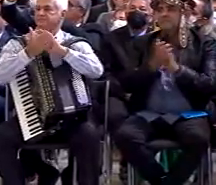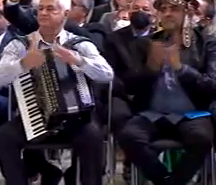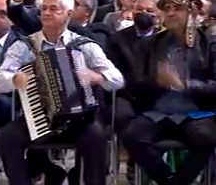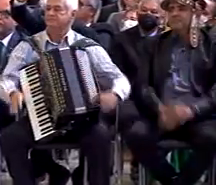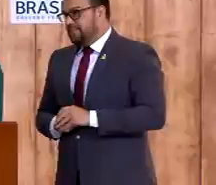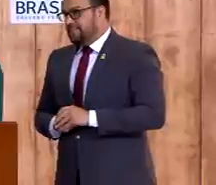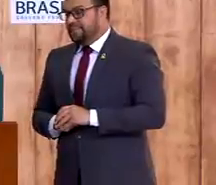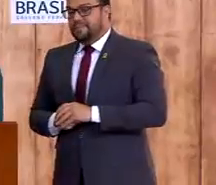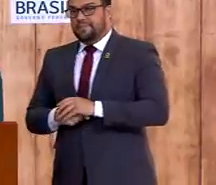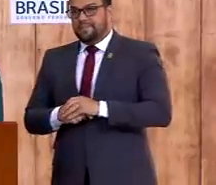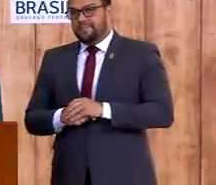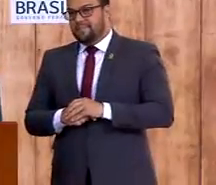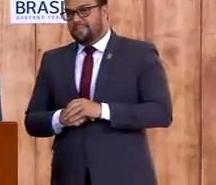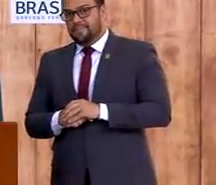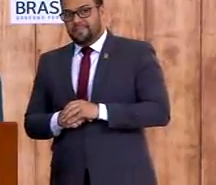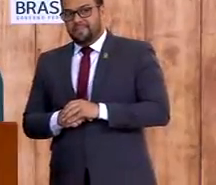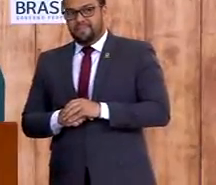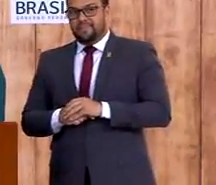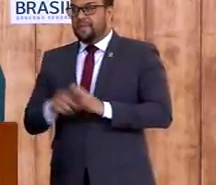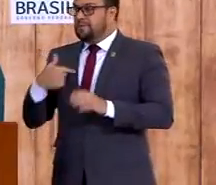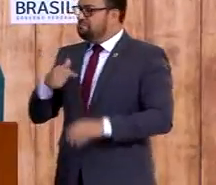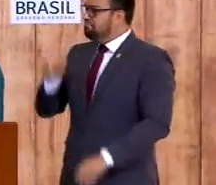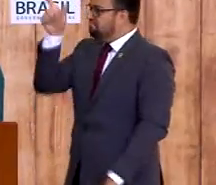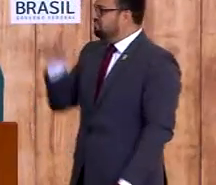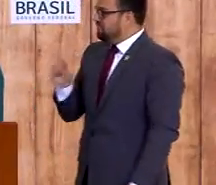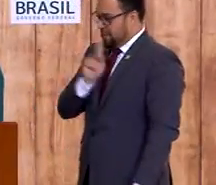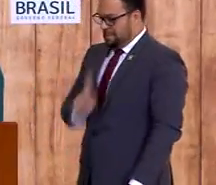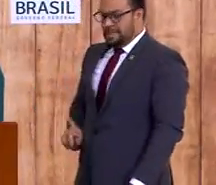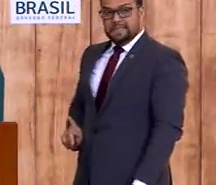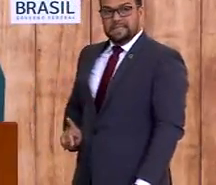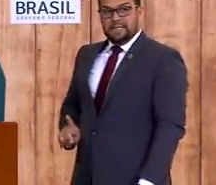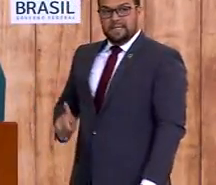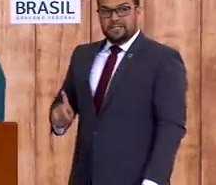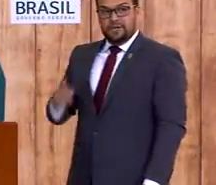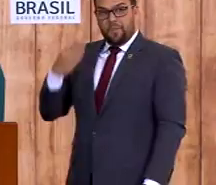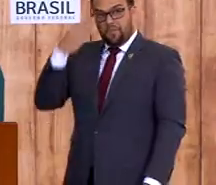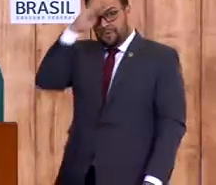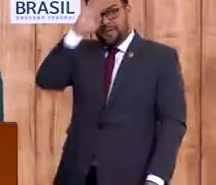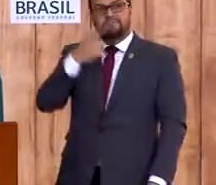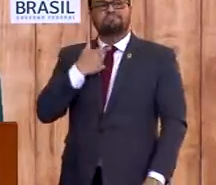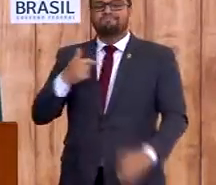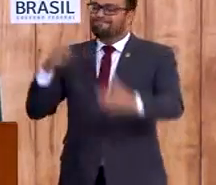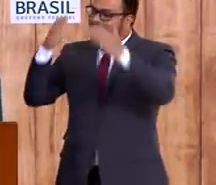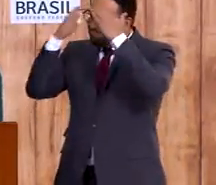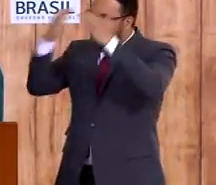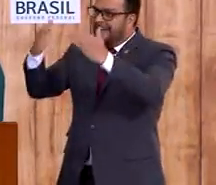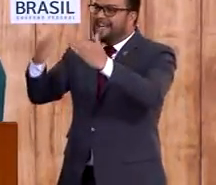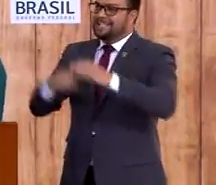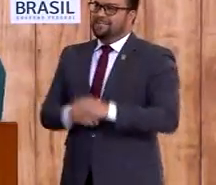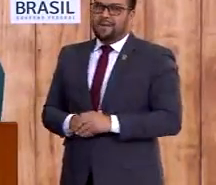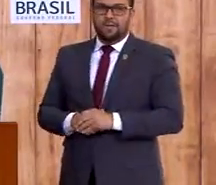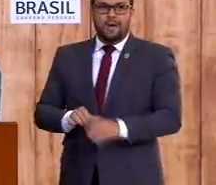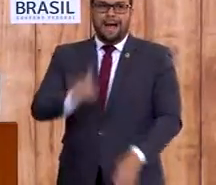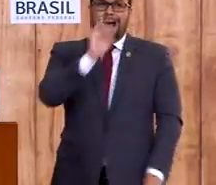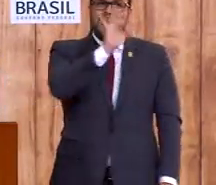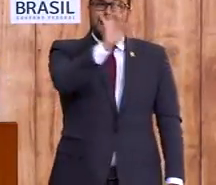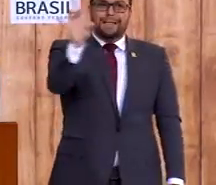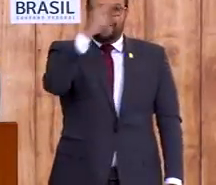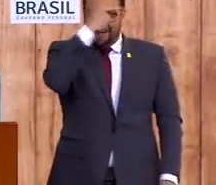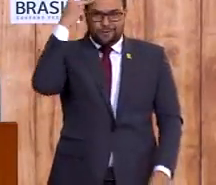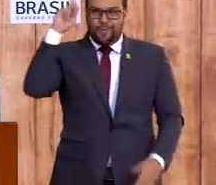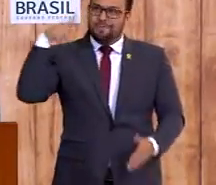bom e nós vemos no Senhor o desejo de Honrar com muito respeito cada pagador de imposto